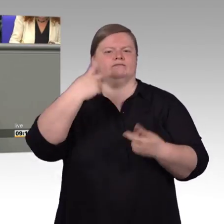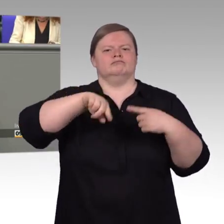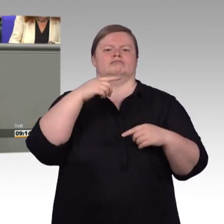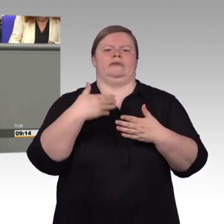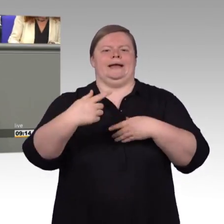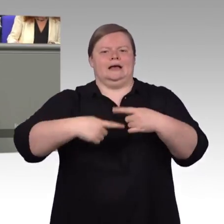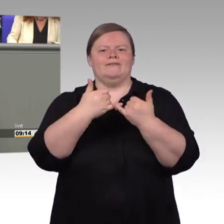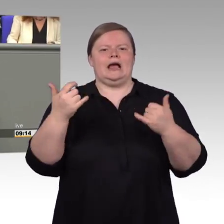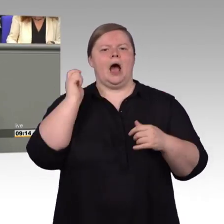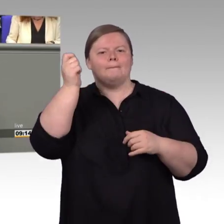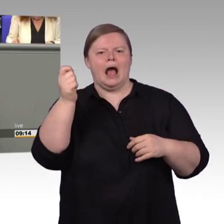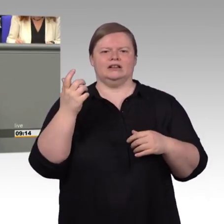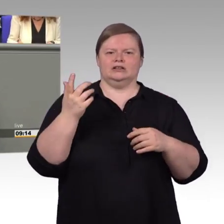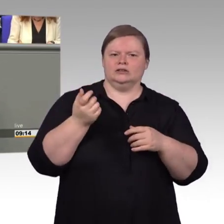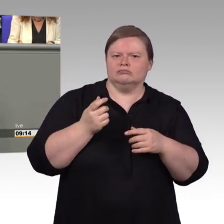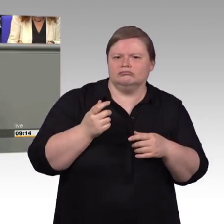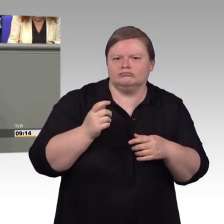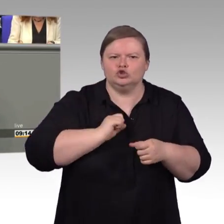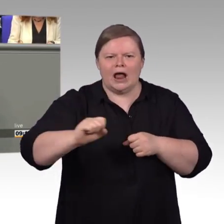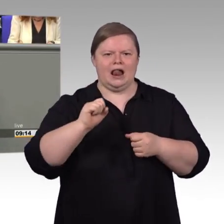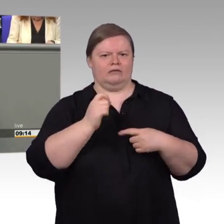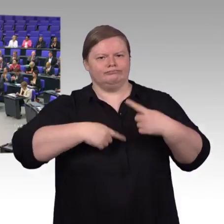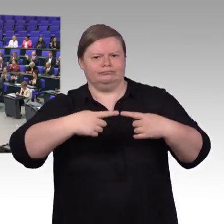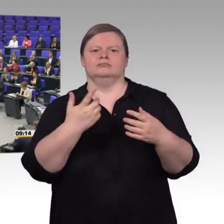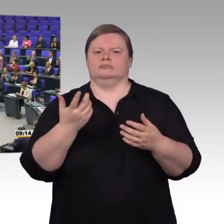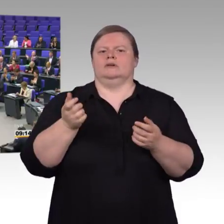liebe Kolleginnen und Kollegen. Zwei gute Anträge, stimmen wir denen zu.